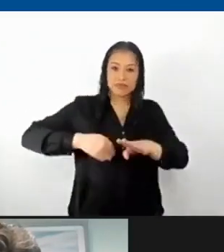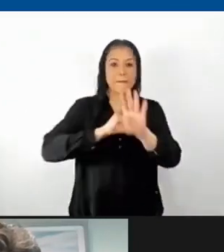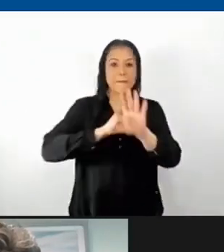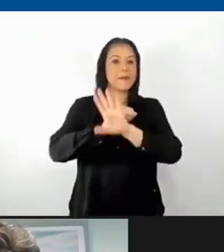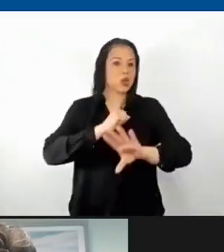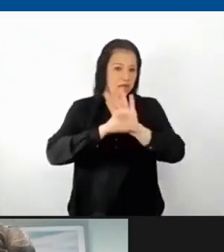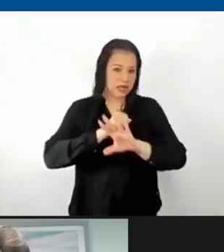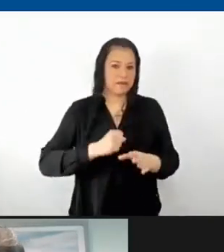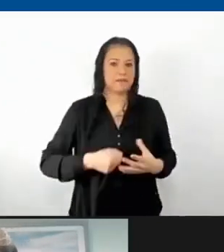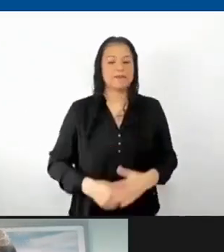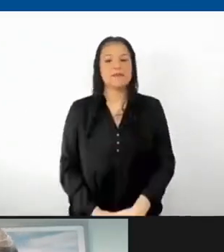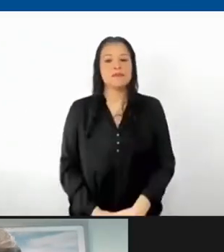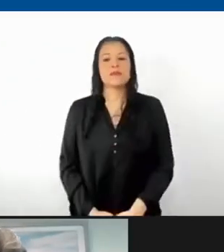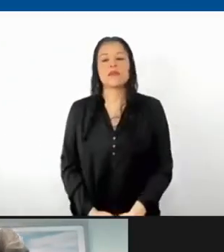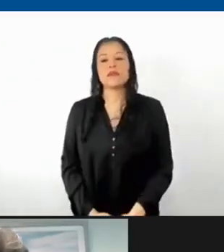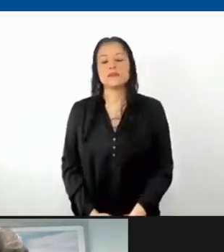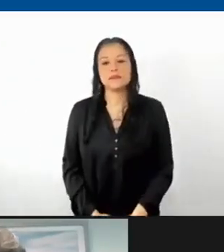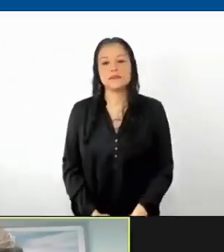bebé.